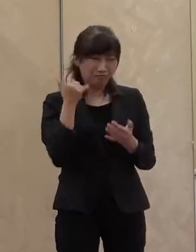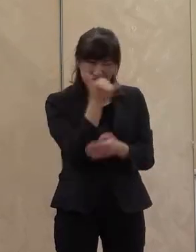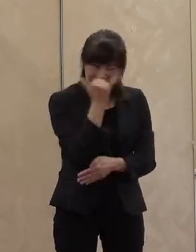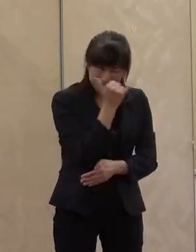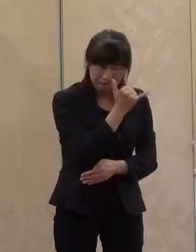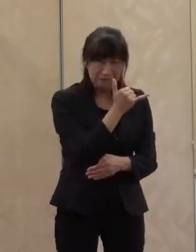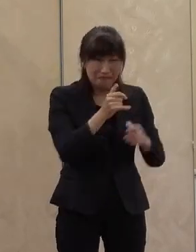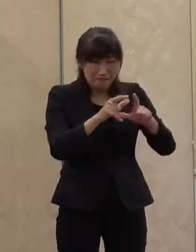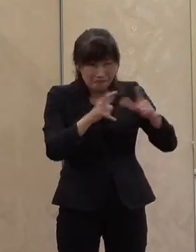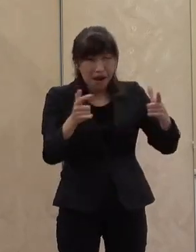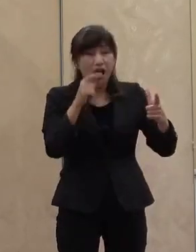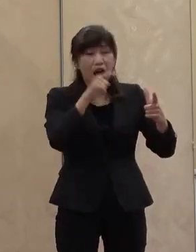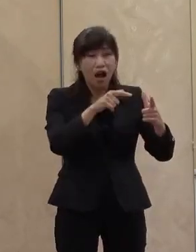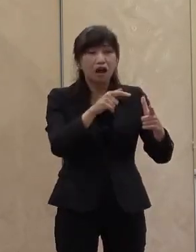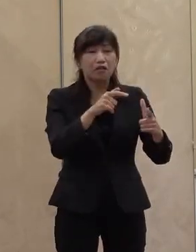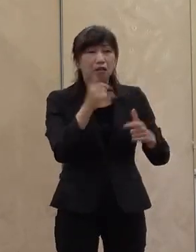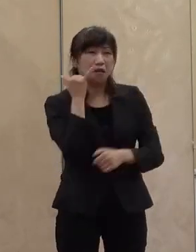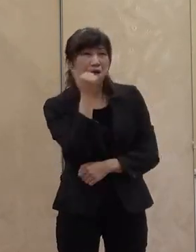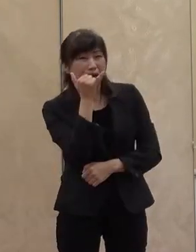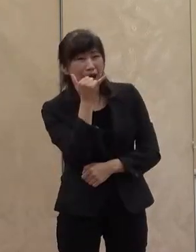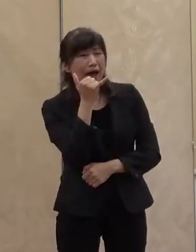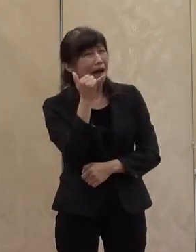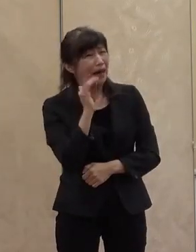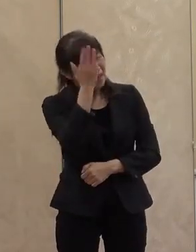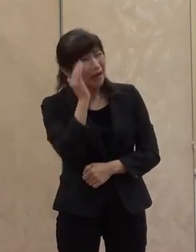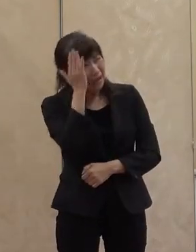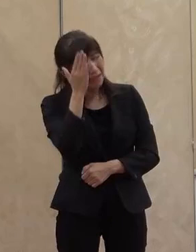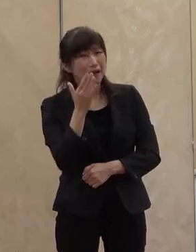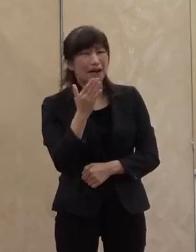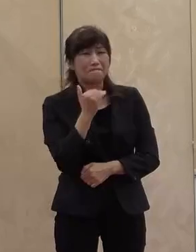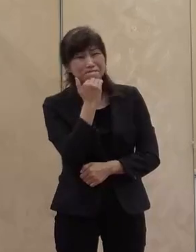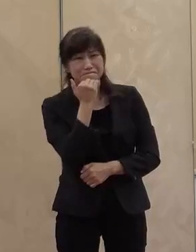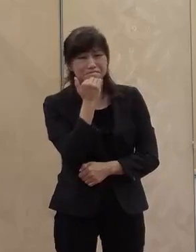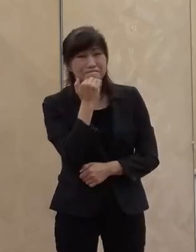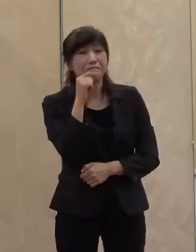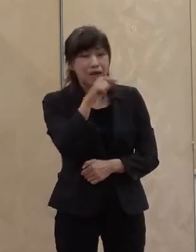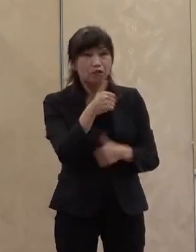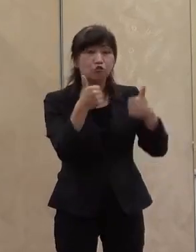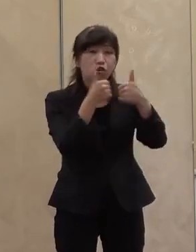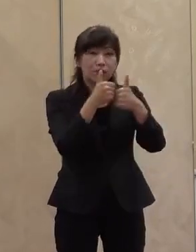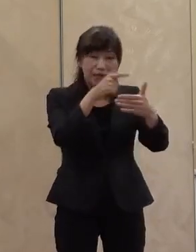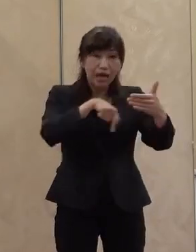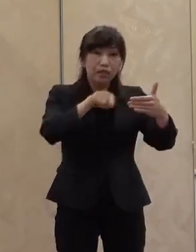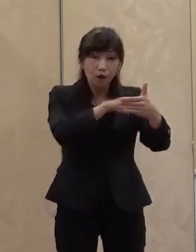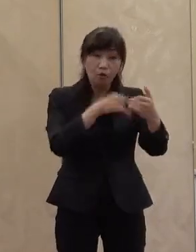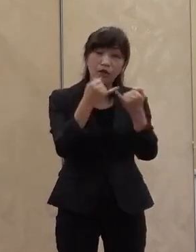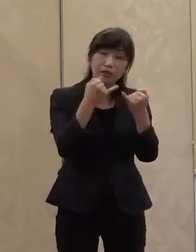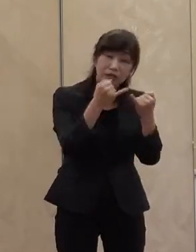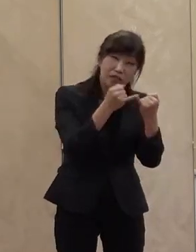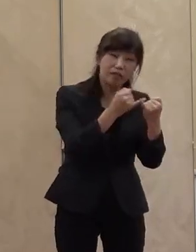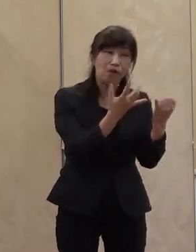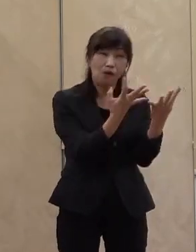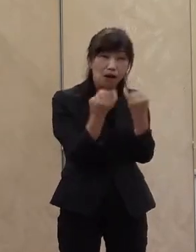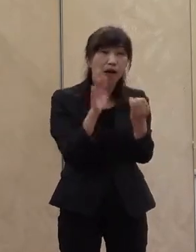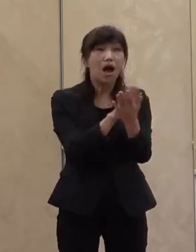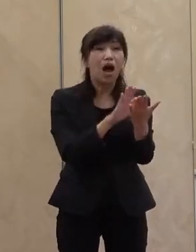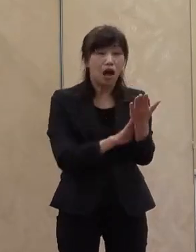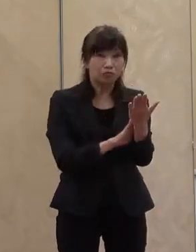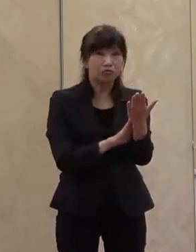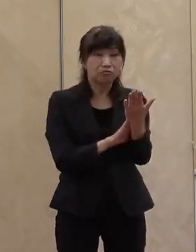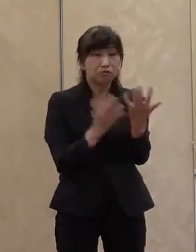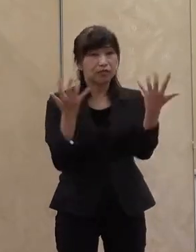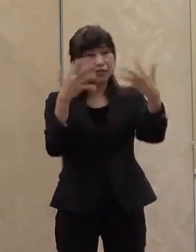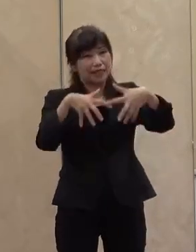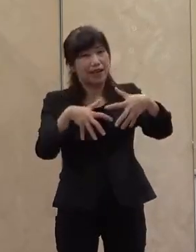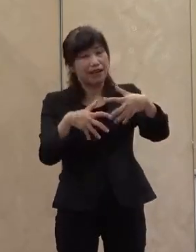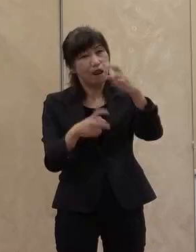そこで電話が長くなるとつながりにくくなったりします。で同じような相談も多いので、 AI チャットボットを使ってより府